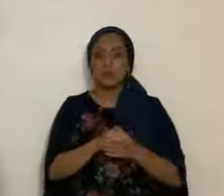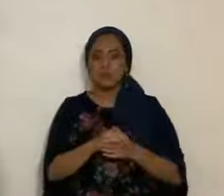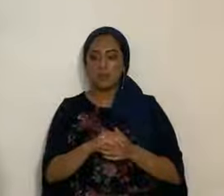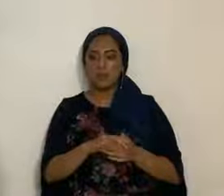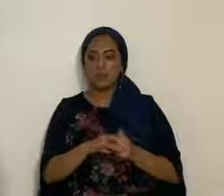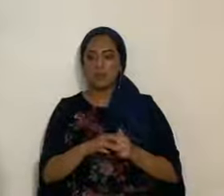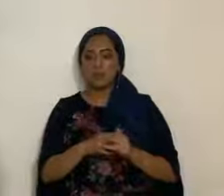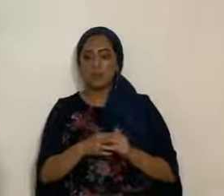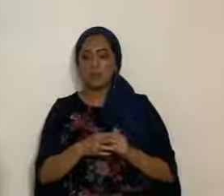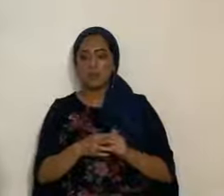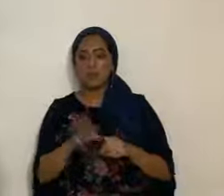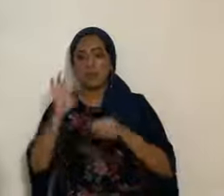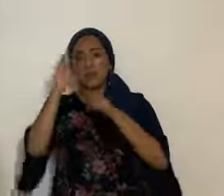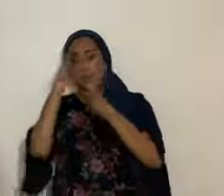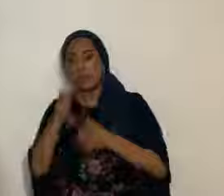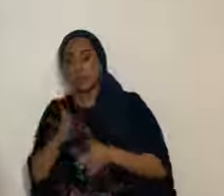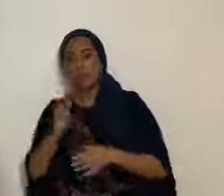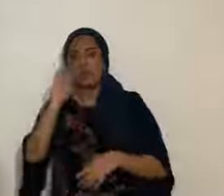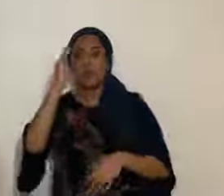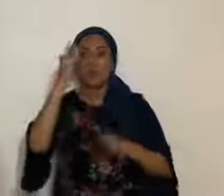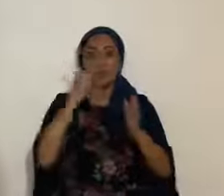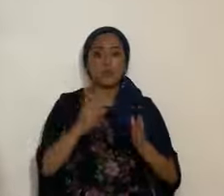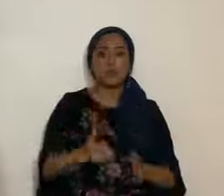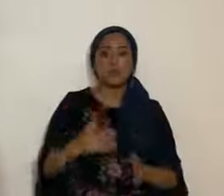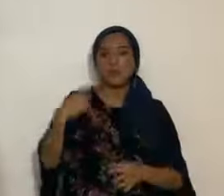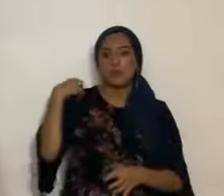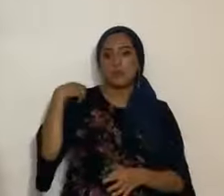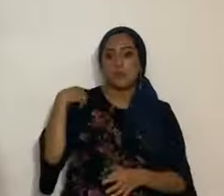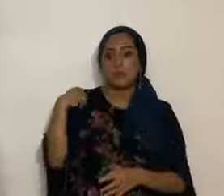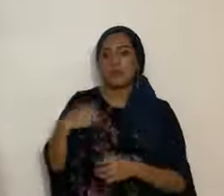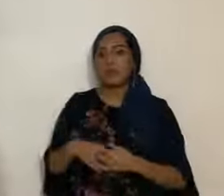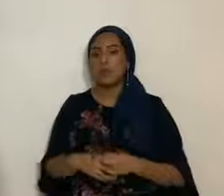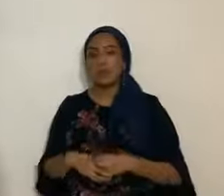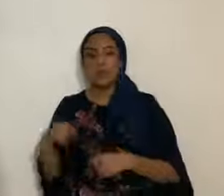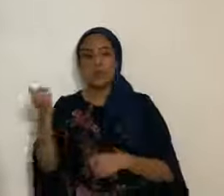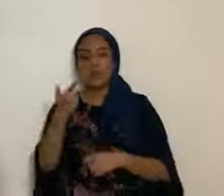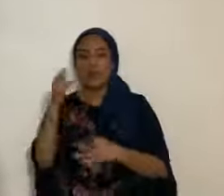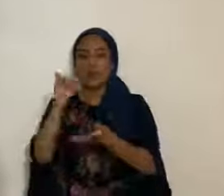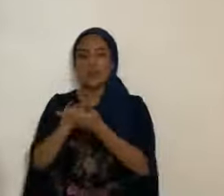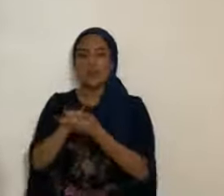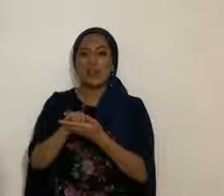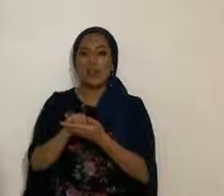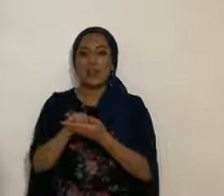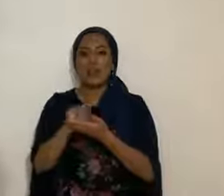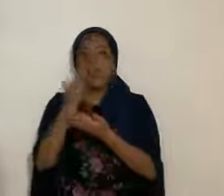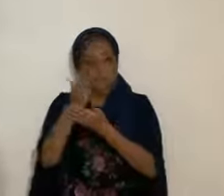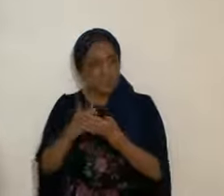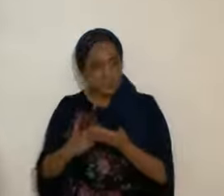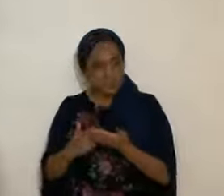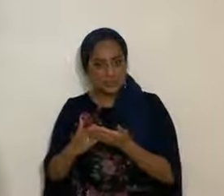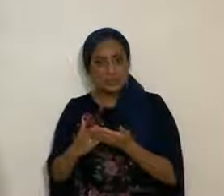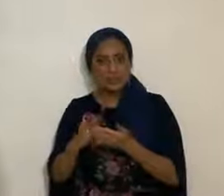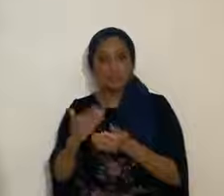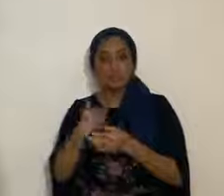ser un robe, un anciano, un consejero. Todo ello era parte de, en preparativo.